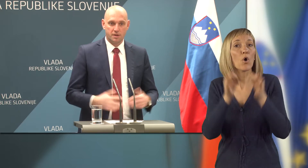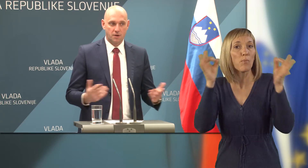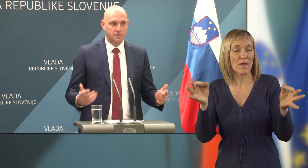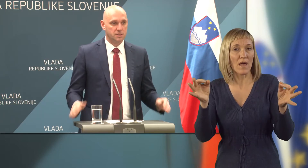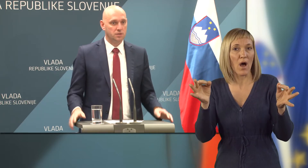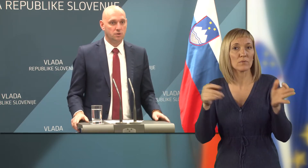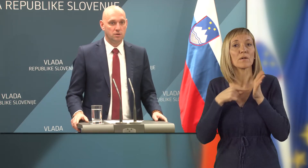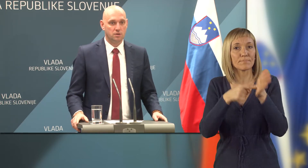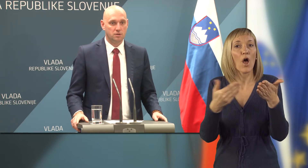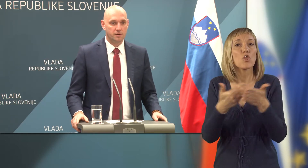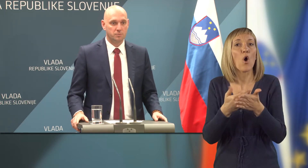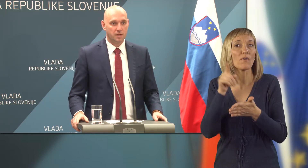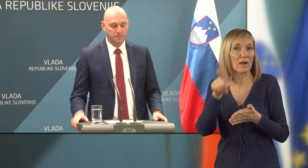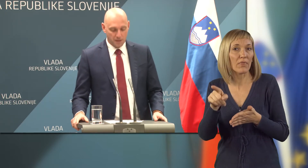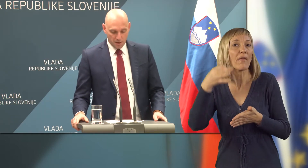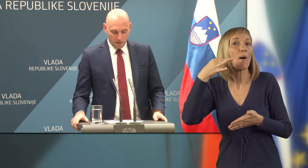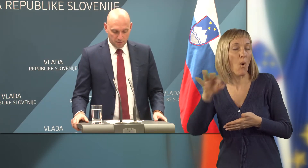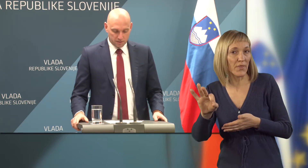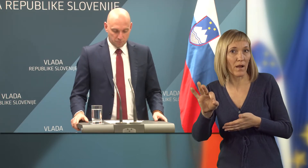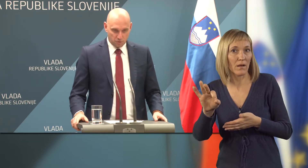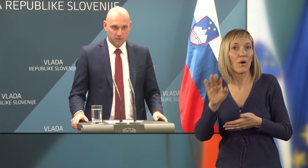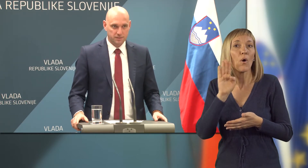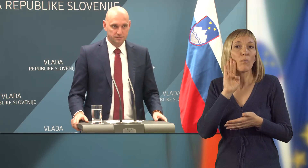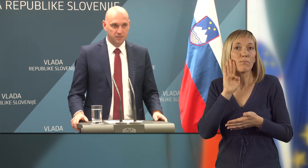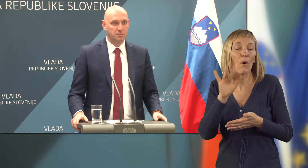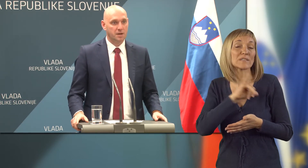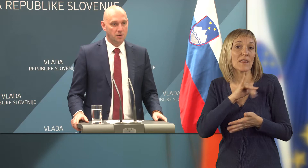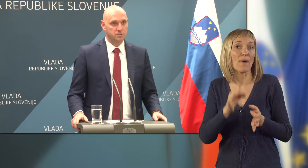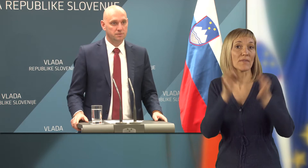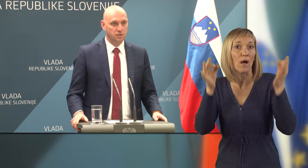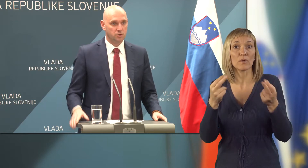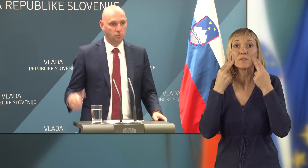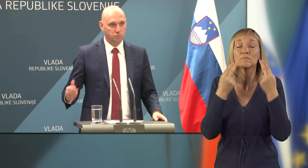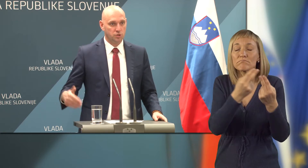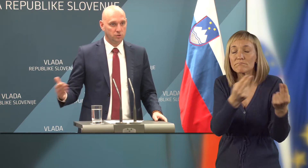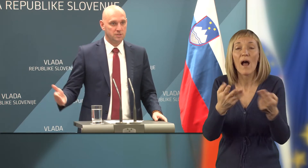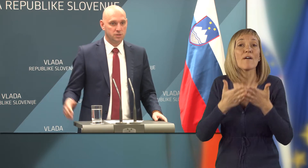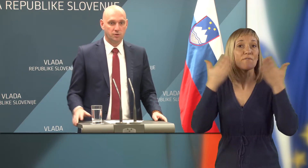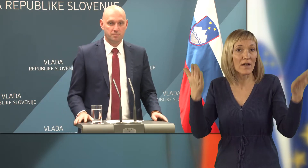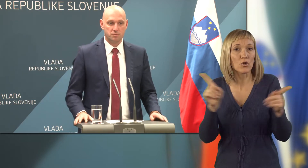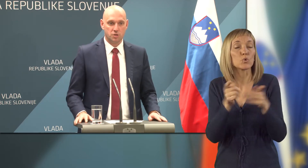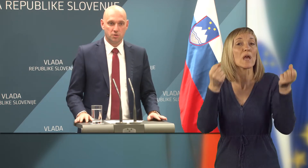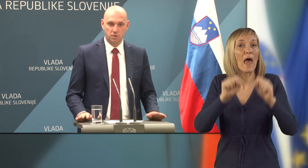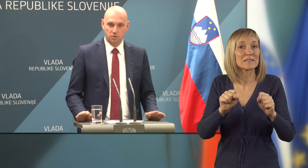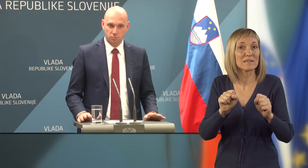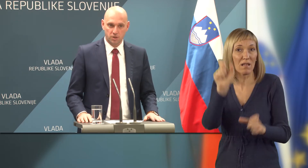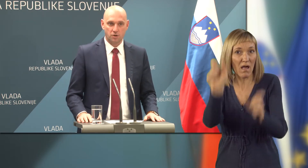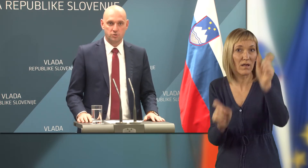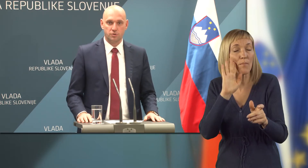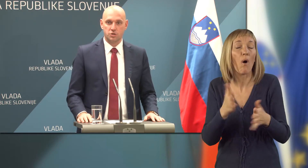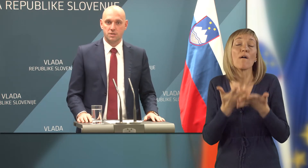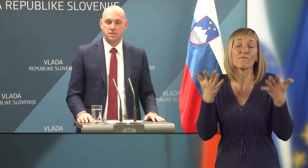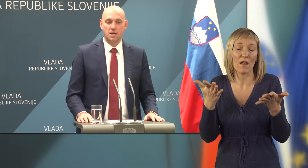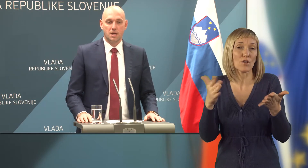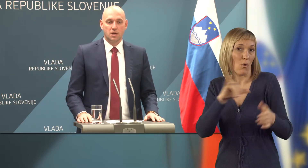bo javna razgrnitev novega modela, da bo zanimanje javnosti veliko, tako občin kot lastnikov nepremičnin, tudi to bo terjalo